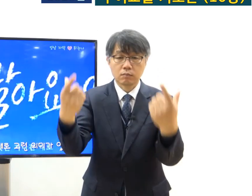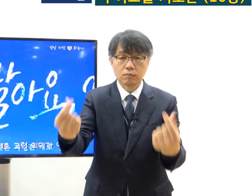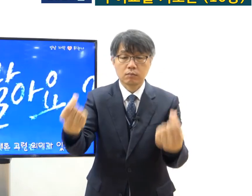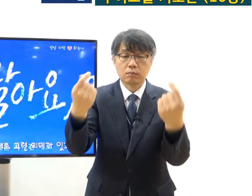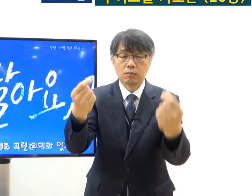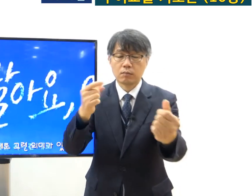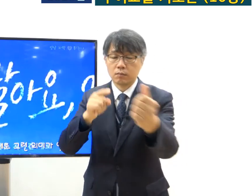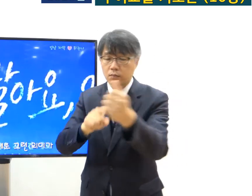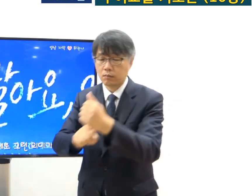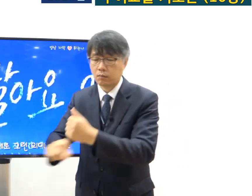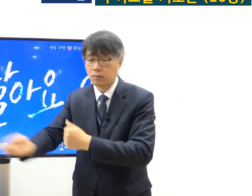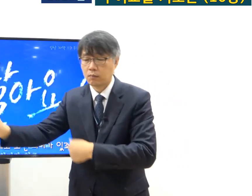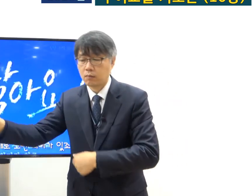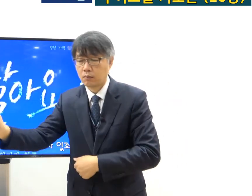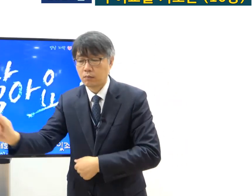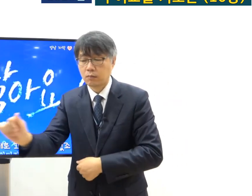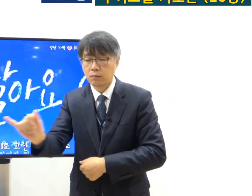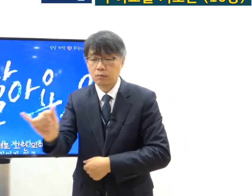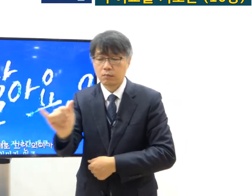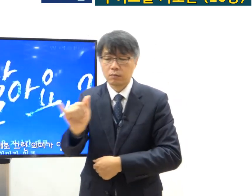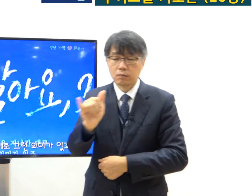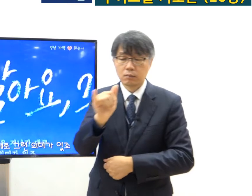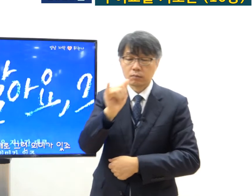그런 의미가 있죠.